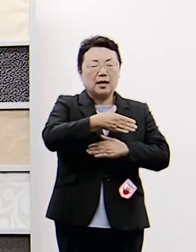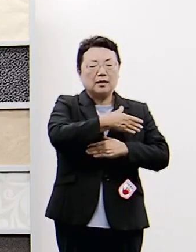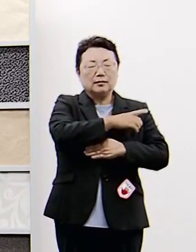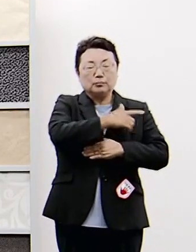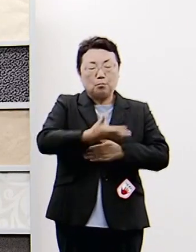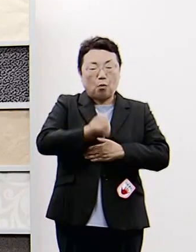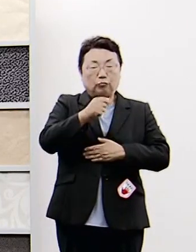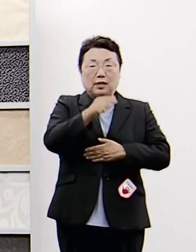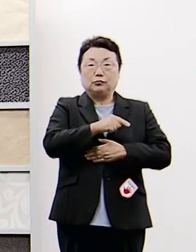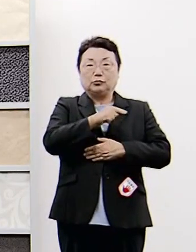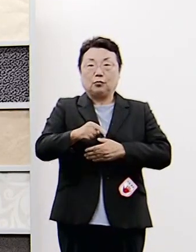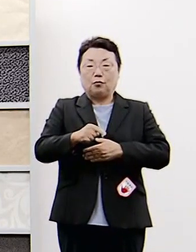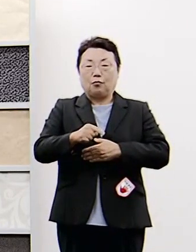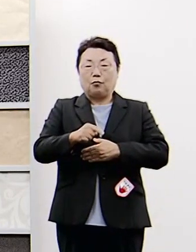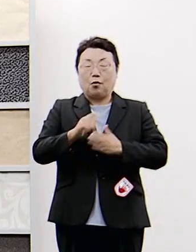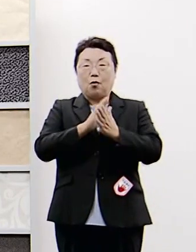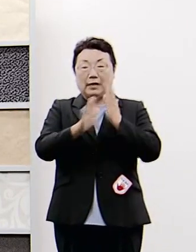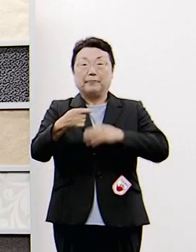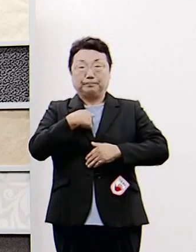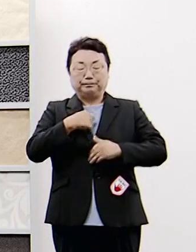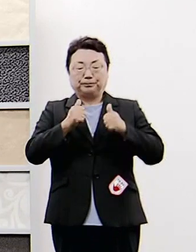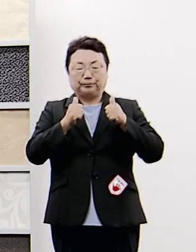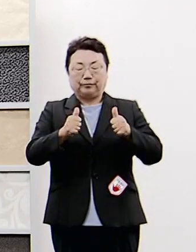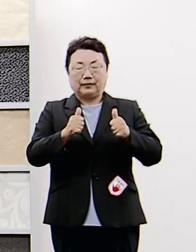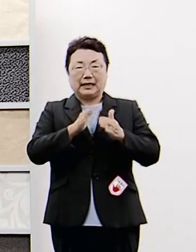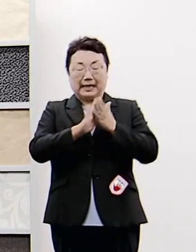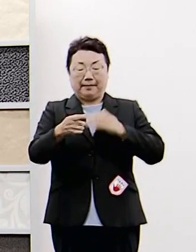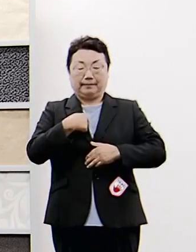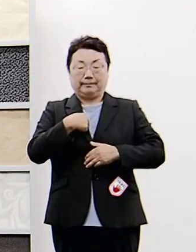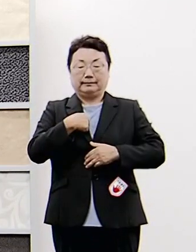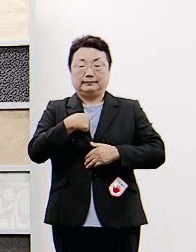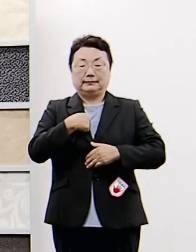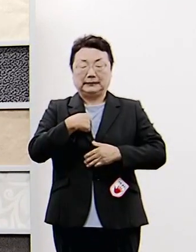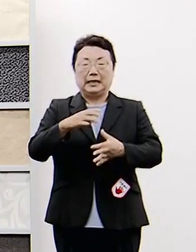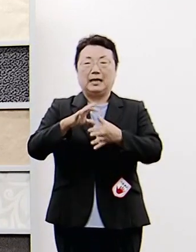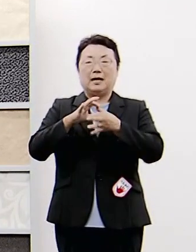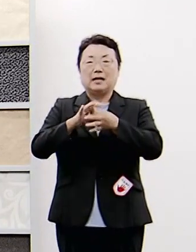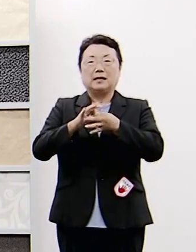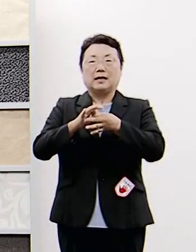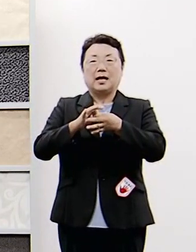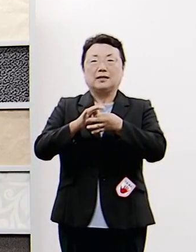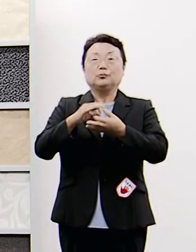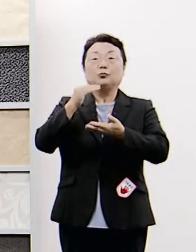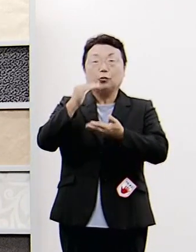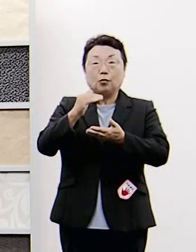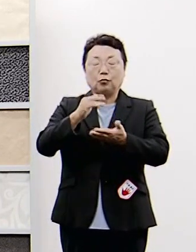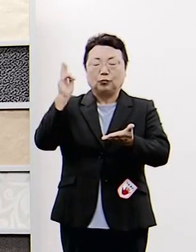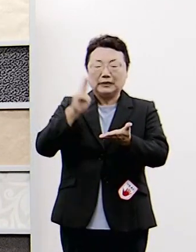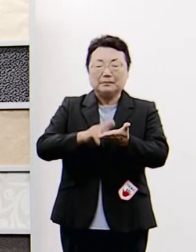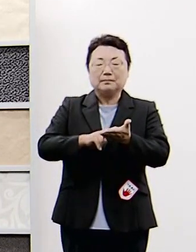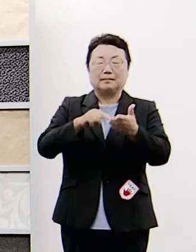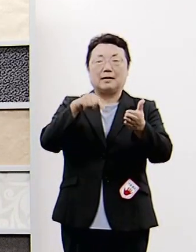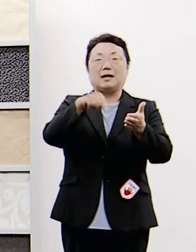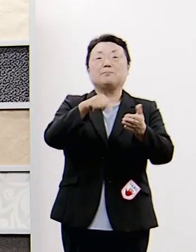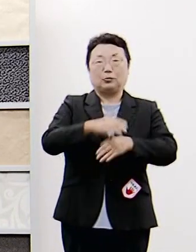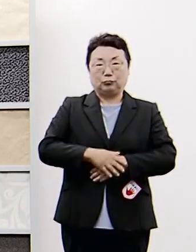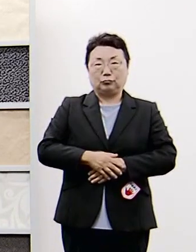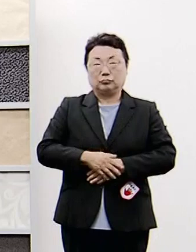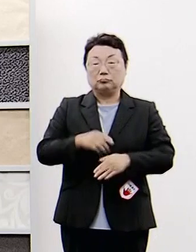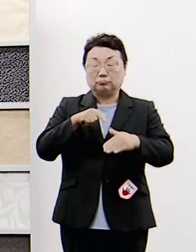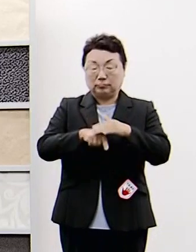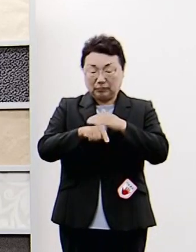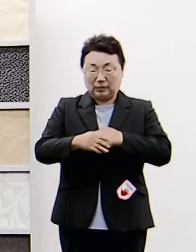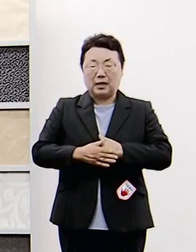所有者である構想人これはすなわち県のことですが構想に帰属すべきものと判事されておりますこのことは